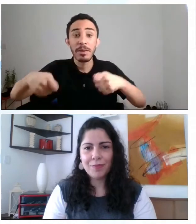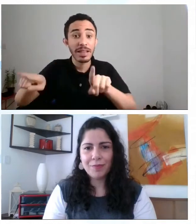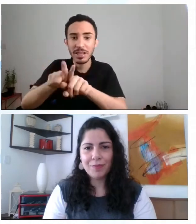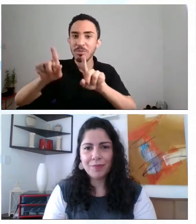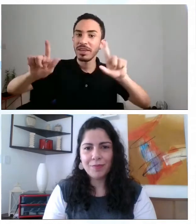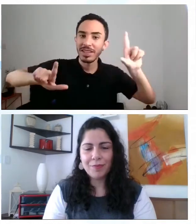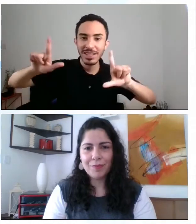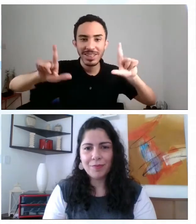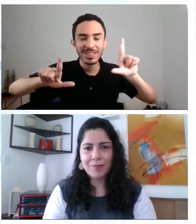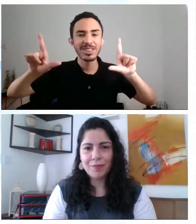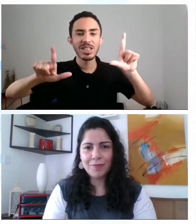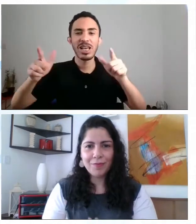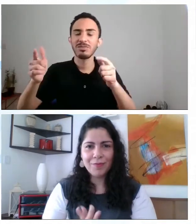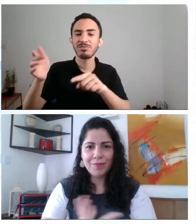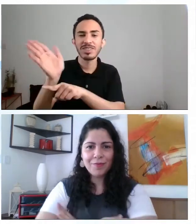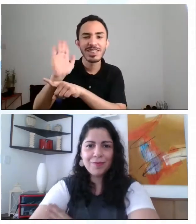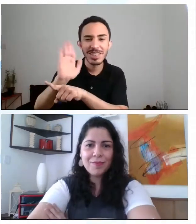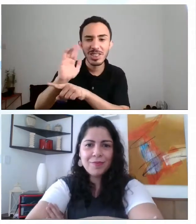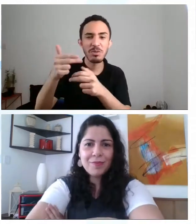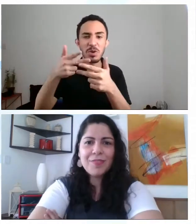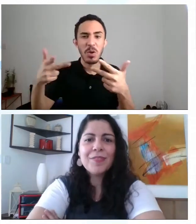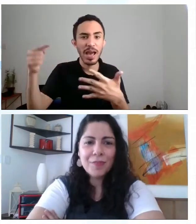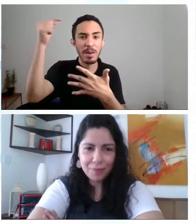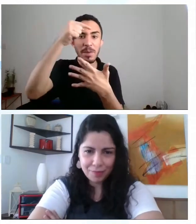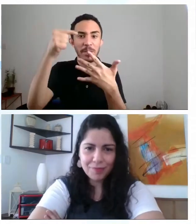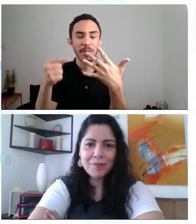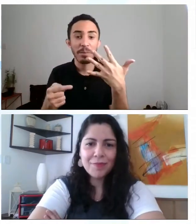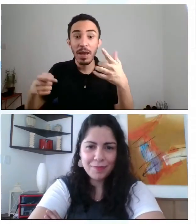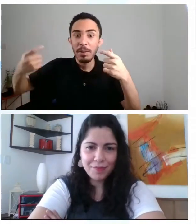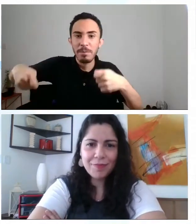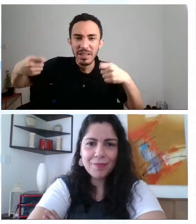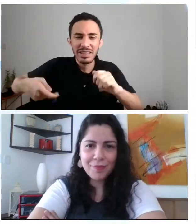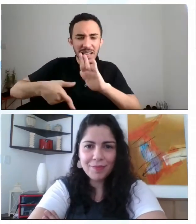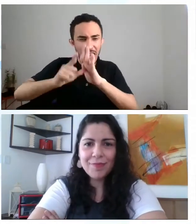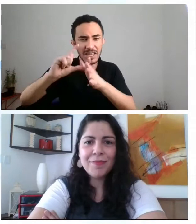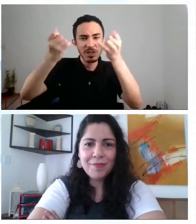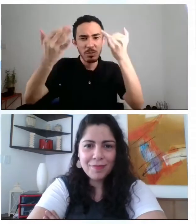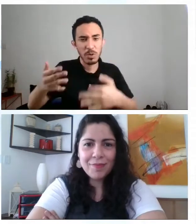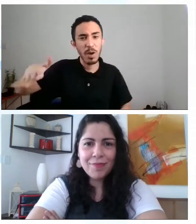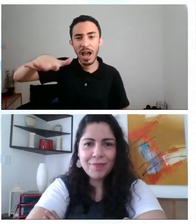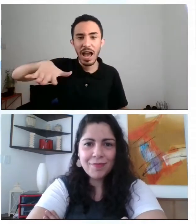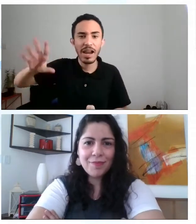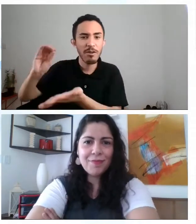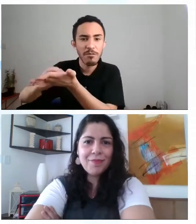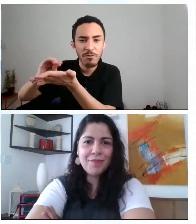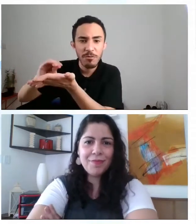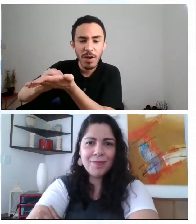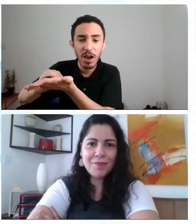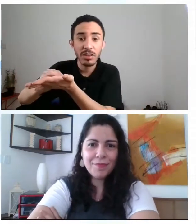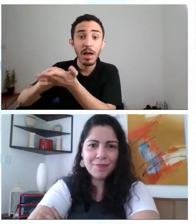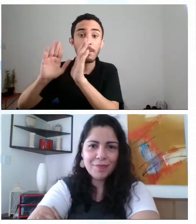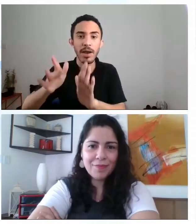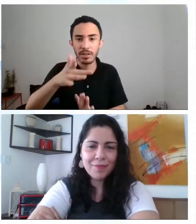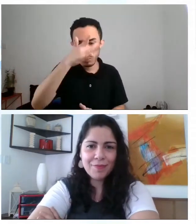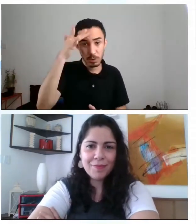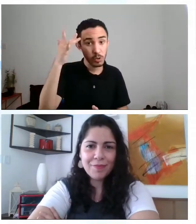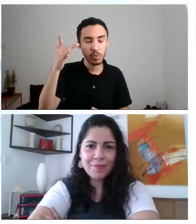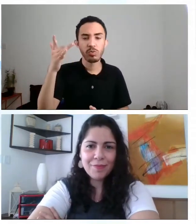televisão, cinema. Então, a demanda está aí, como você falou, o campo tem essa necessidade e as pessoas